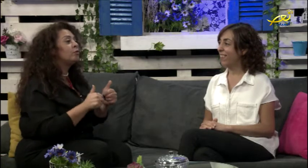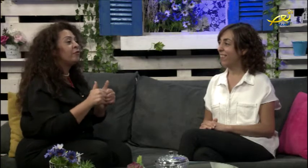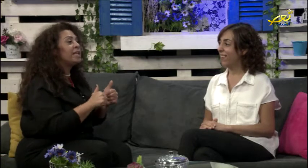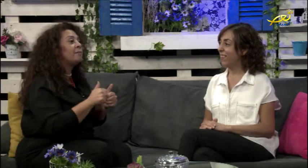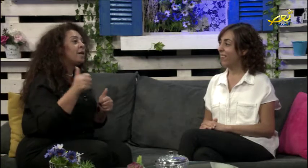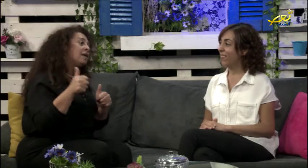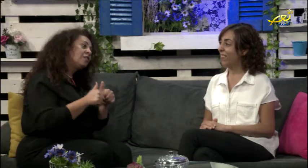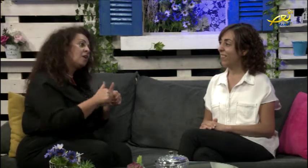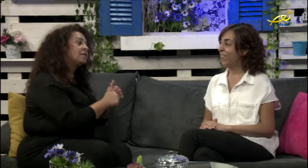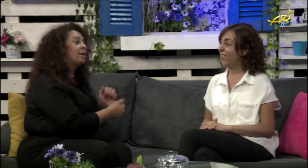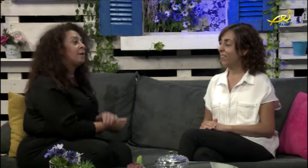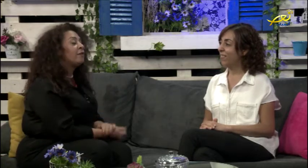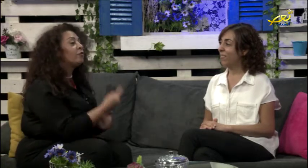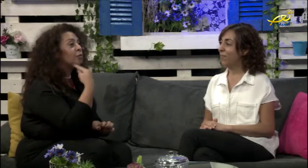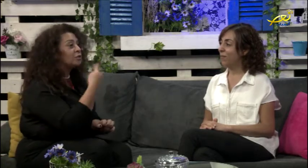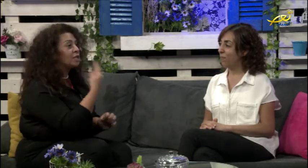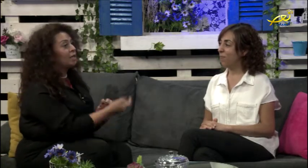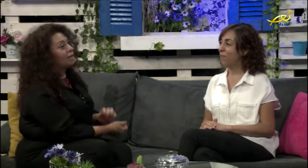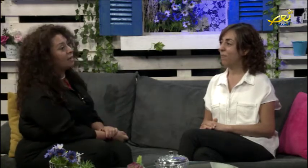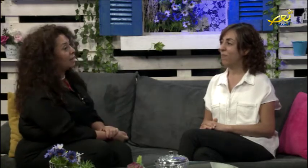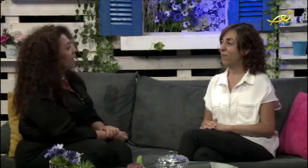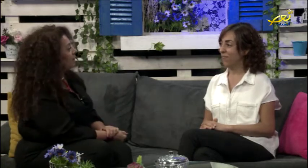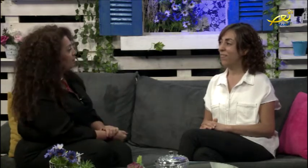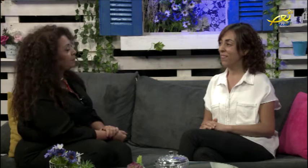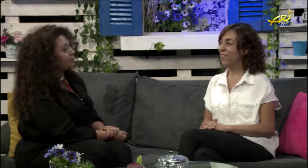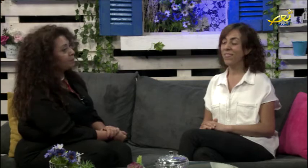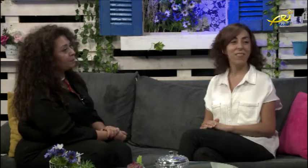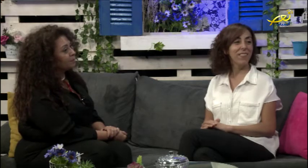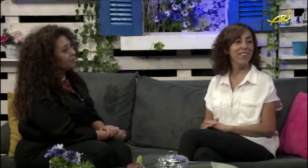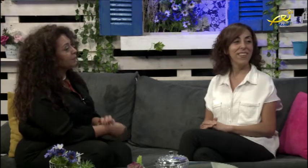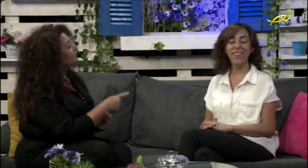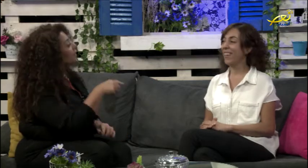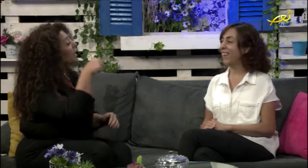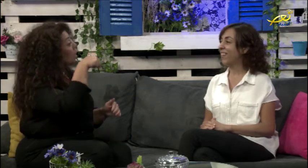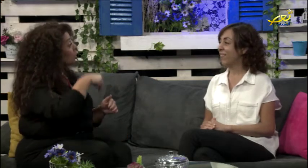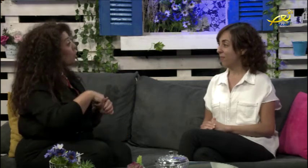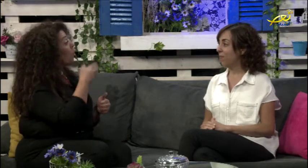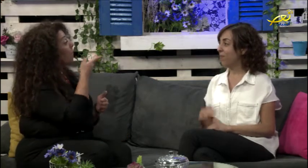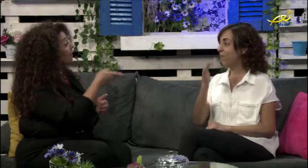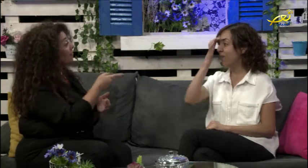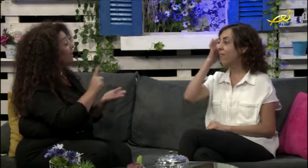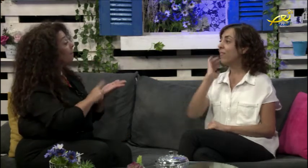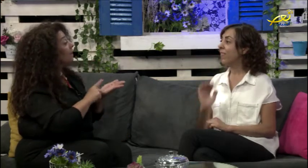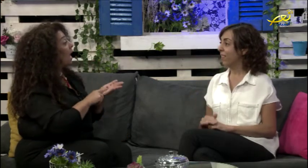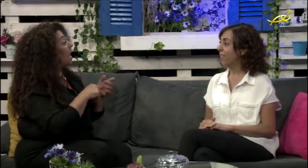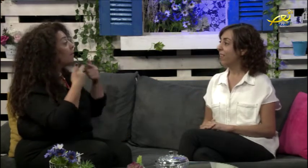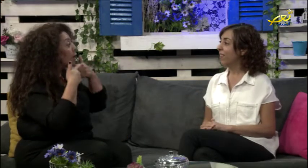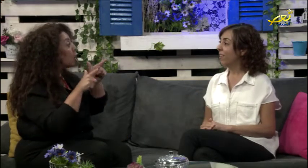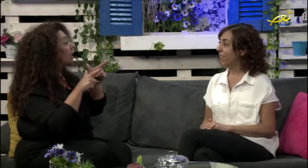في دايما شخص عم بيرافقه مشان الحكي. نسرين، اليوم حضرتك بتعلمي لغة الإشارة للأشخاص